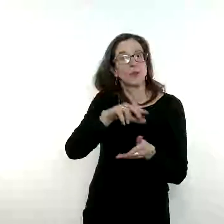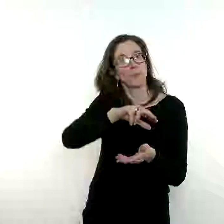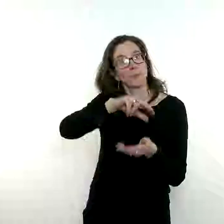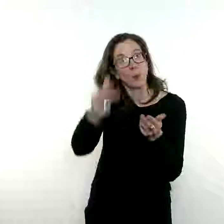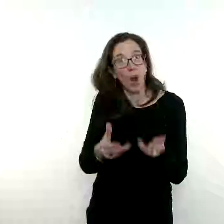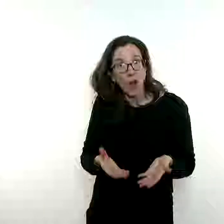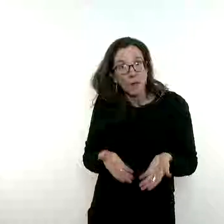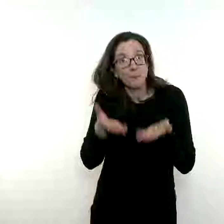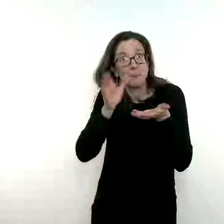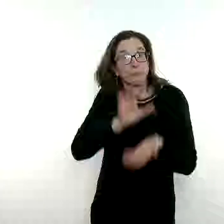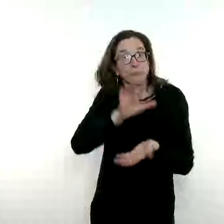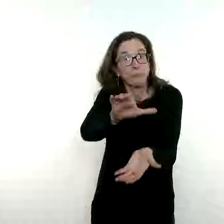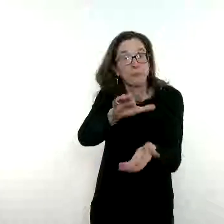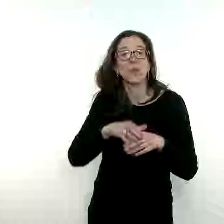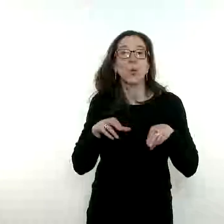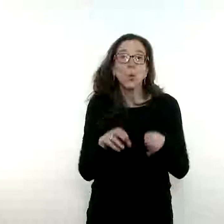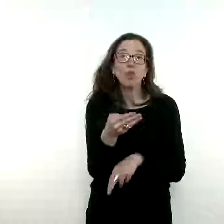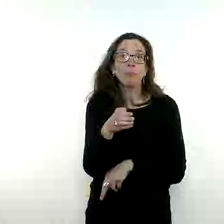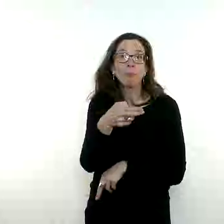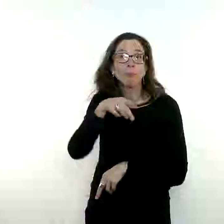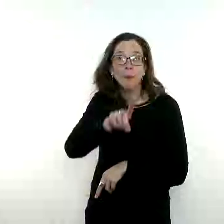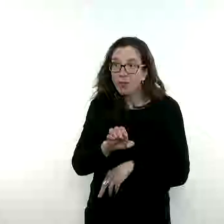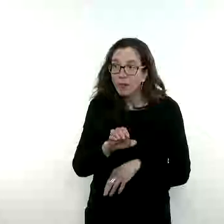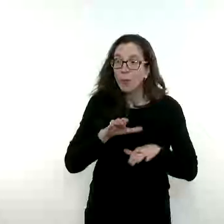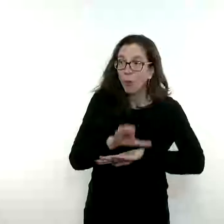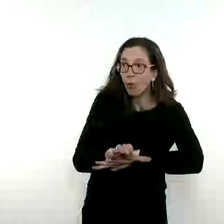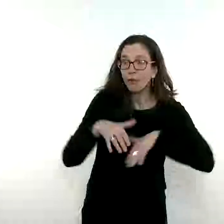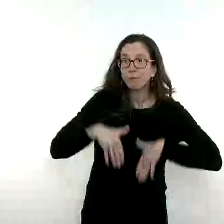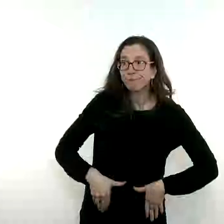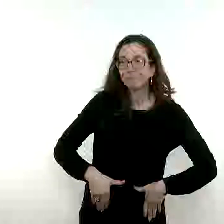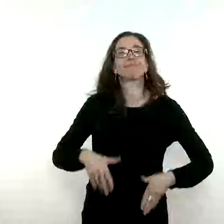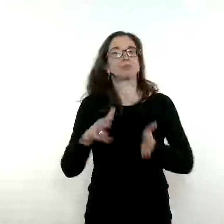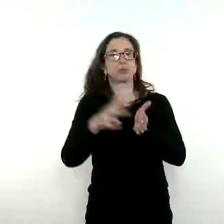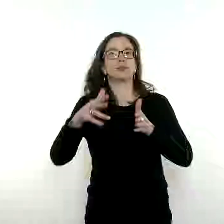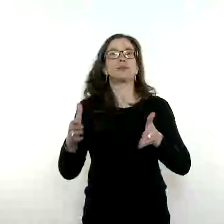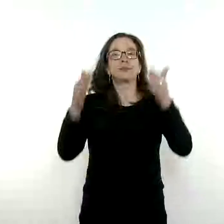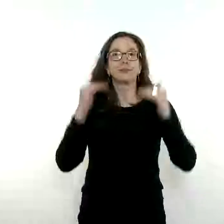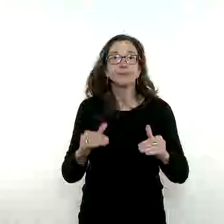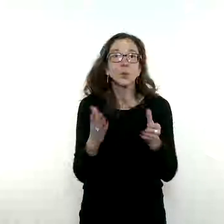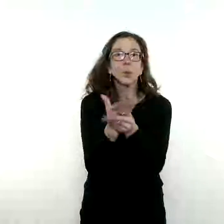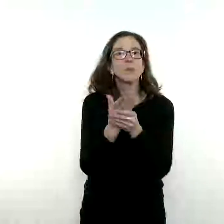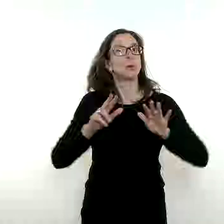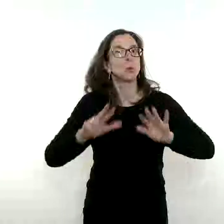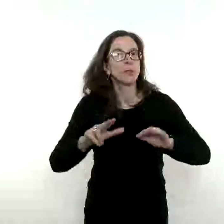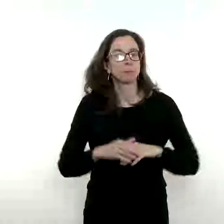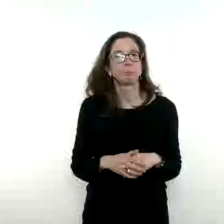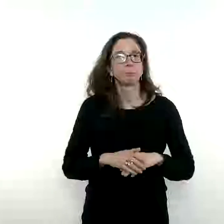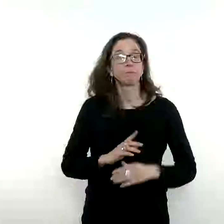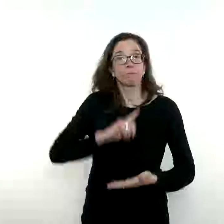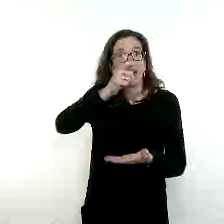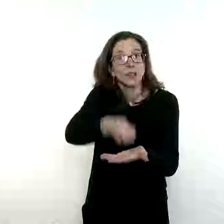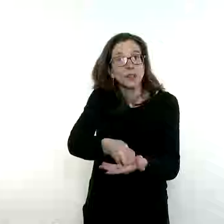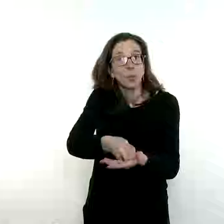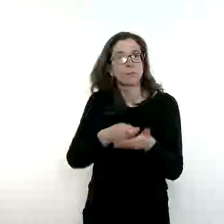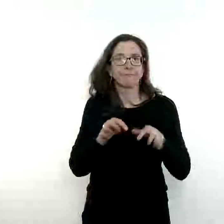Qui est contre? Qui s'abstient? Adopté à l'unanimité. Affaire 8, c'est l'acquisition de